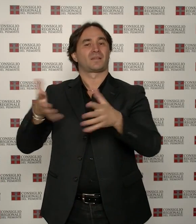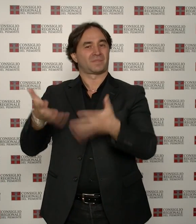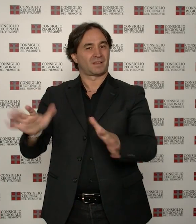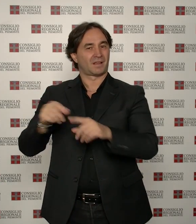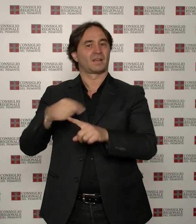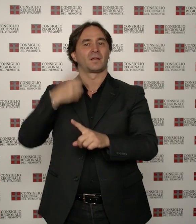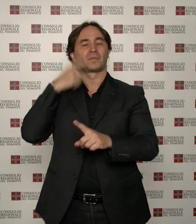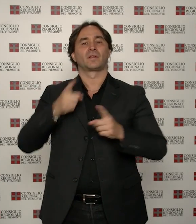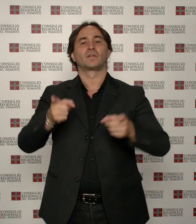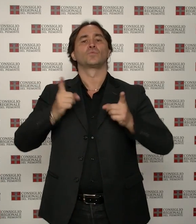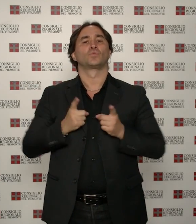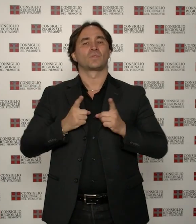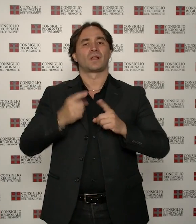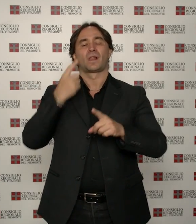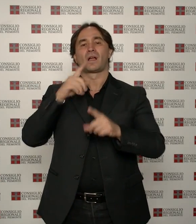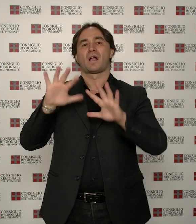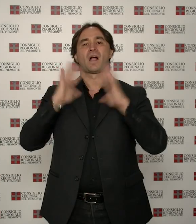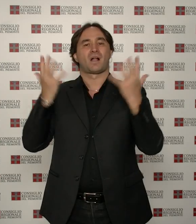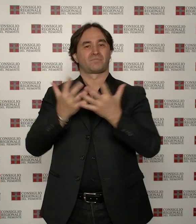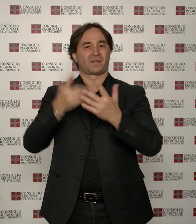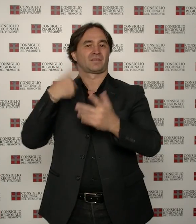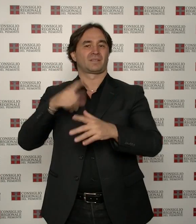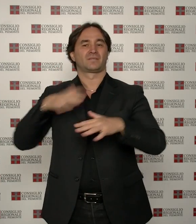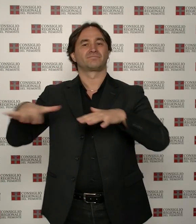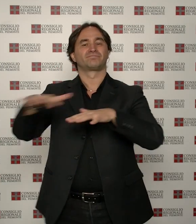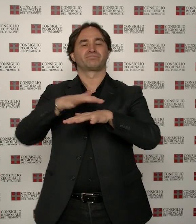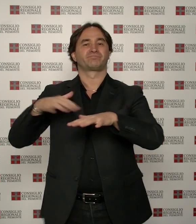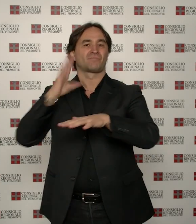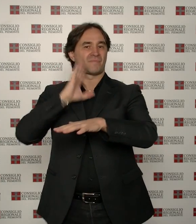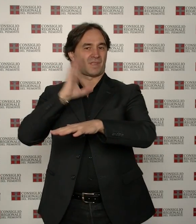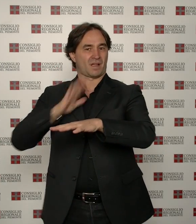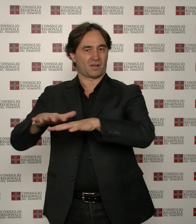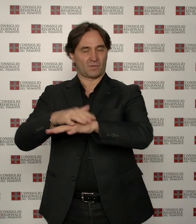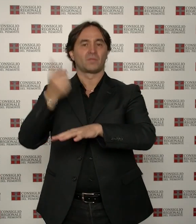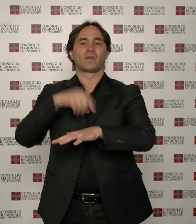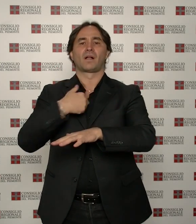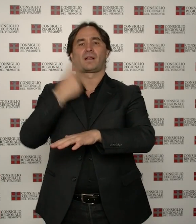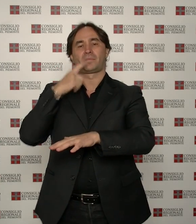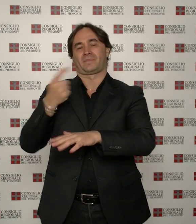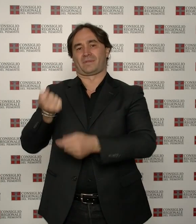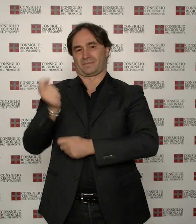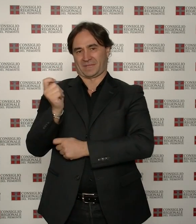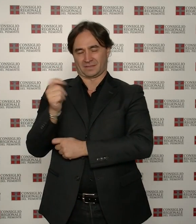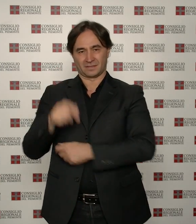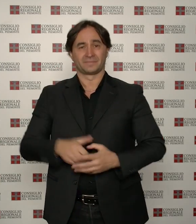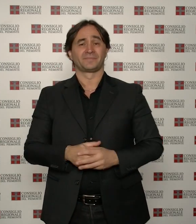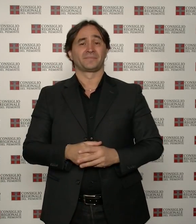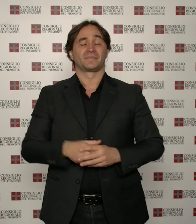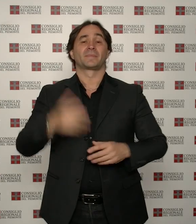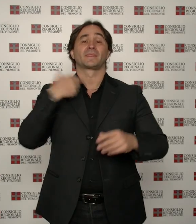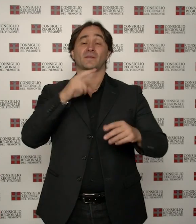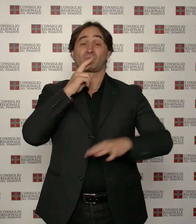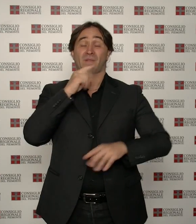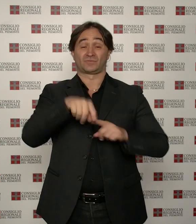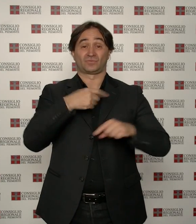regionale per la tutela e la conservazione degli ambienti e della fauna acquatica e dell'esercizio della pesca. Nel pomeriggio sono stati discussi e